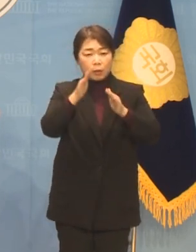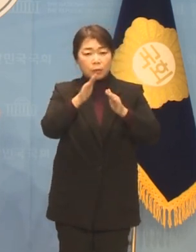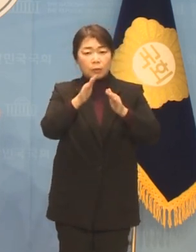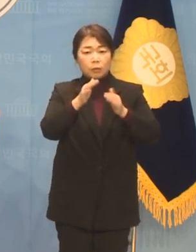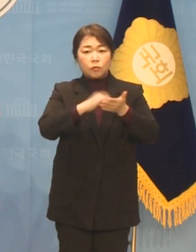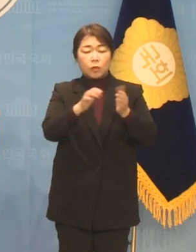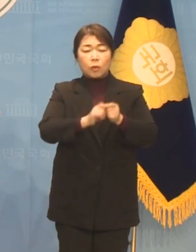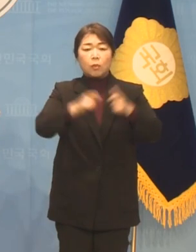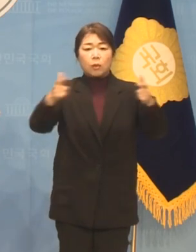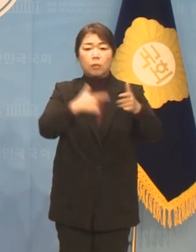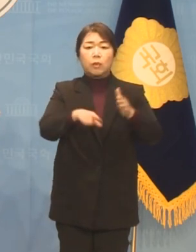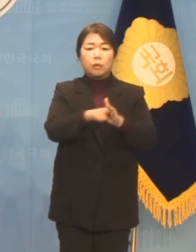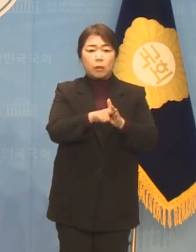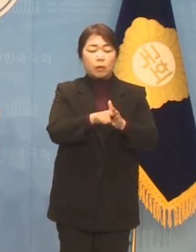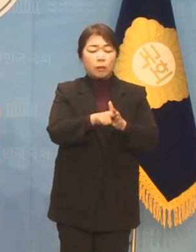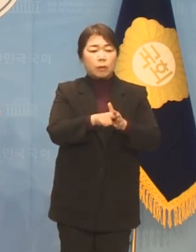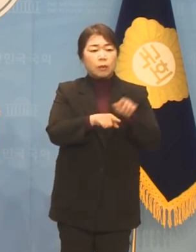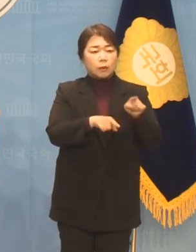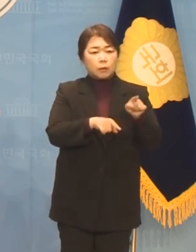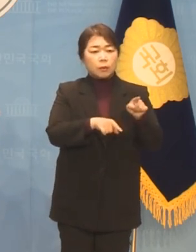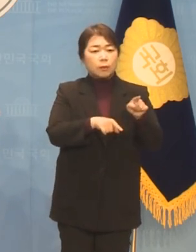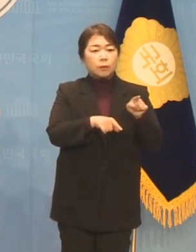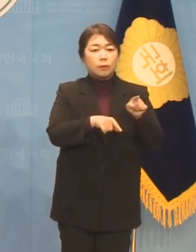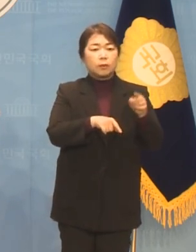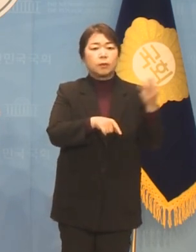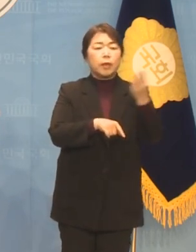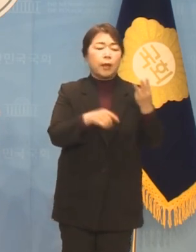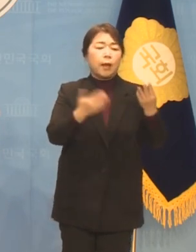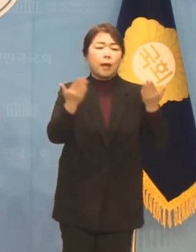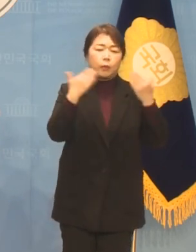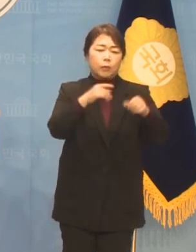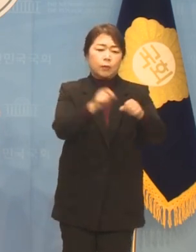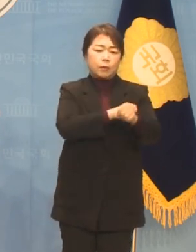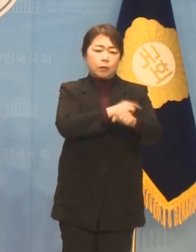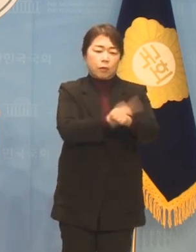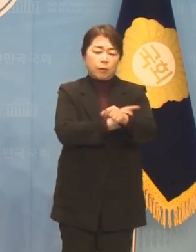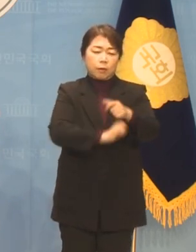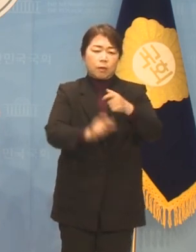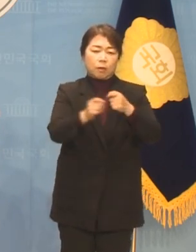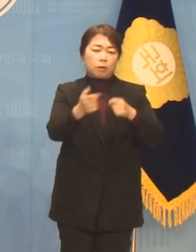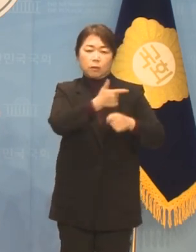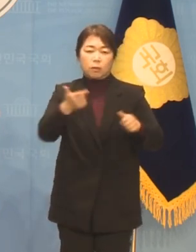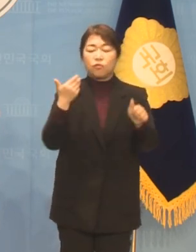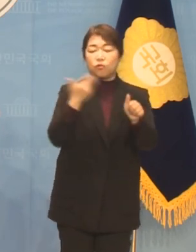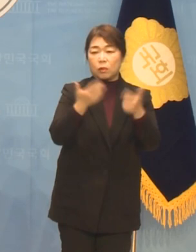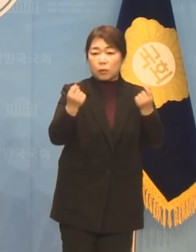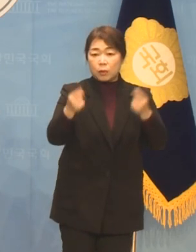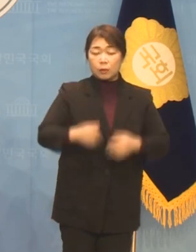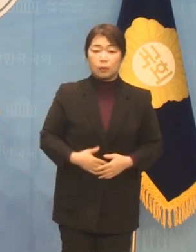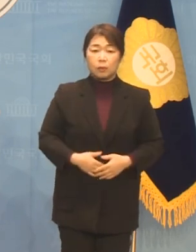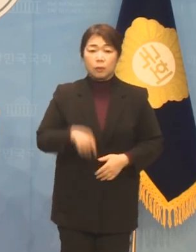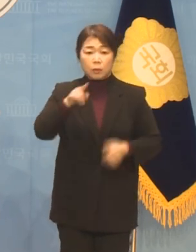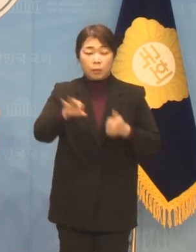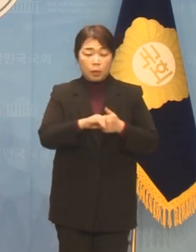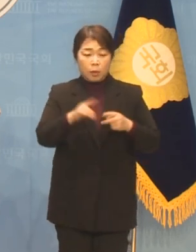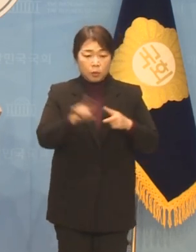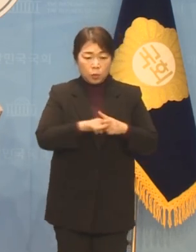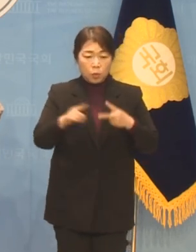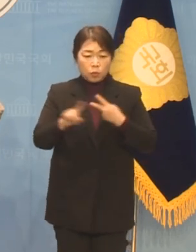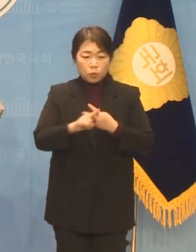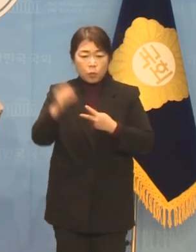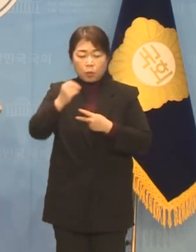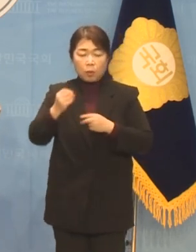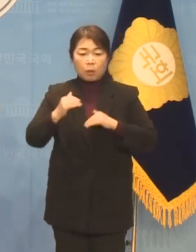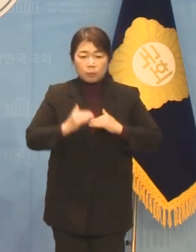특권화를 가속화할 것입니다. 그러면 자연스럽게 초, 중등학교 단계 입시 경쟁